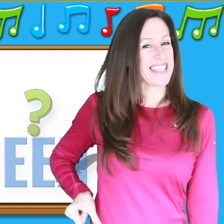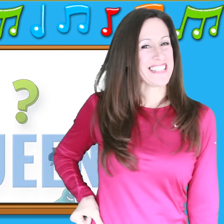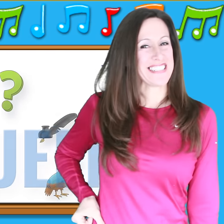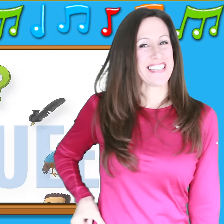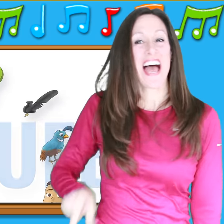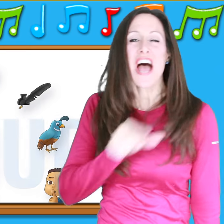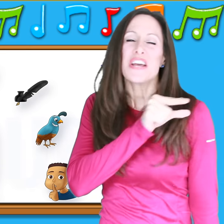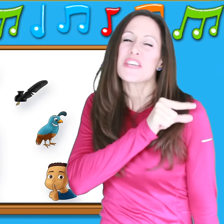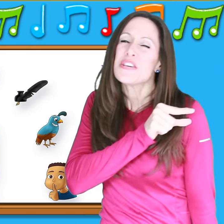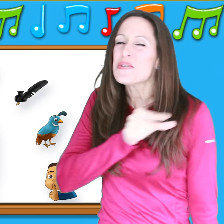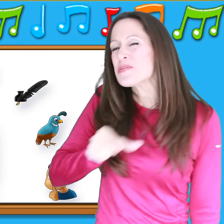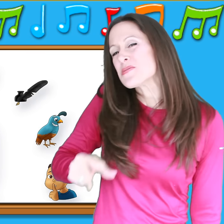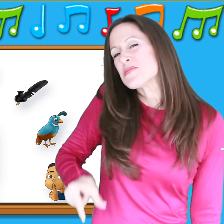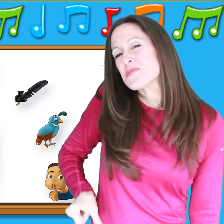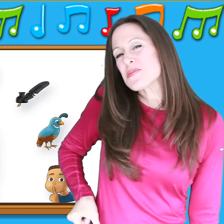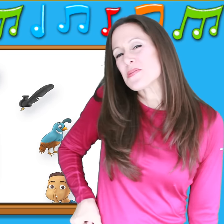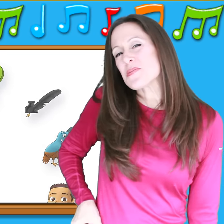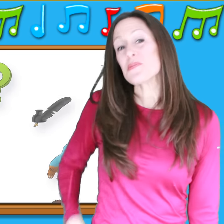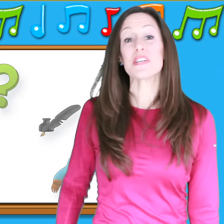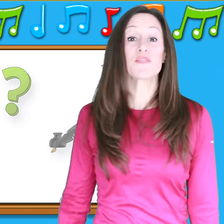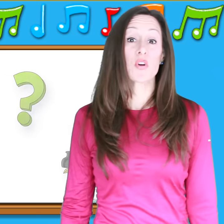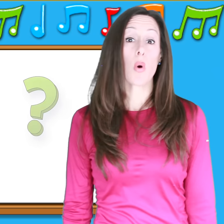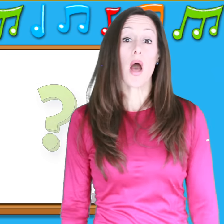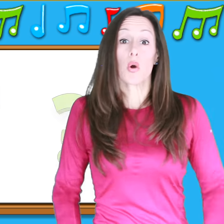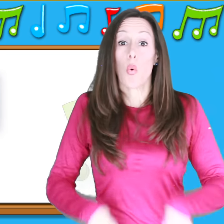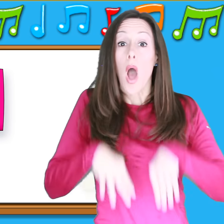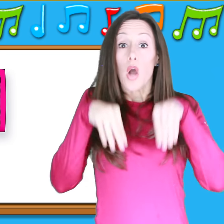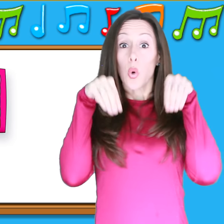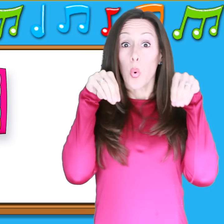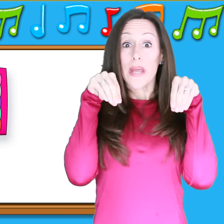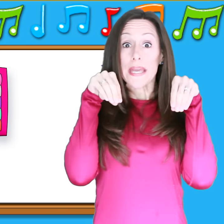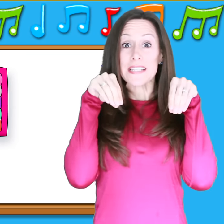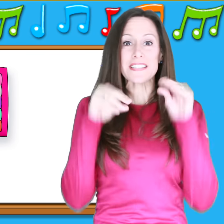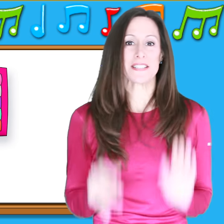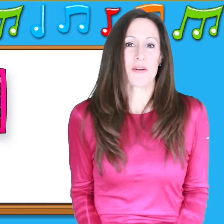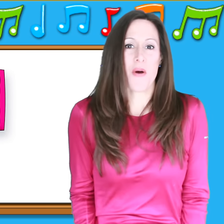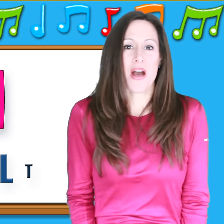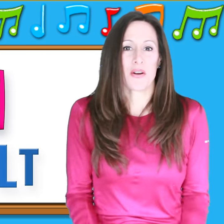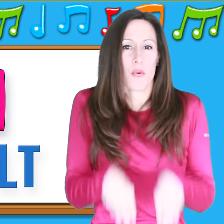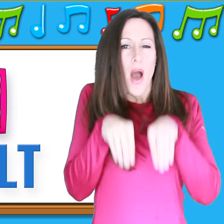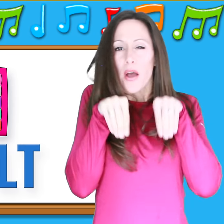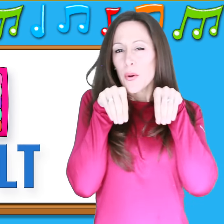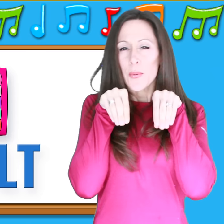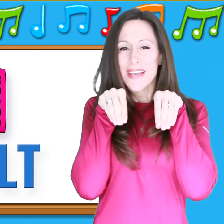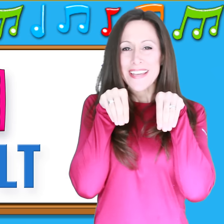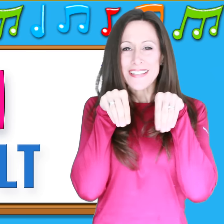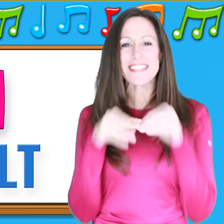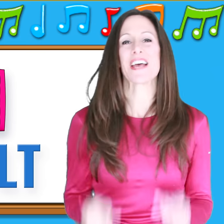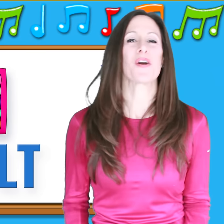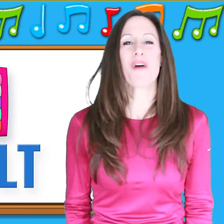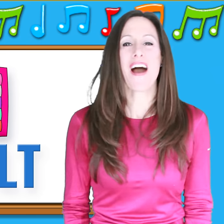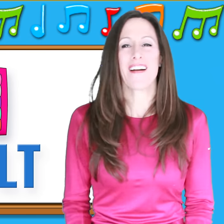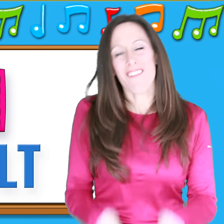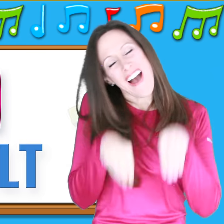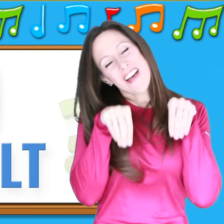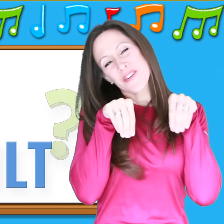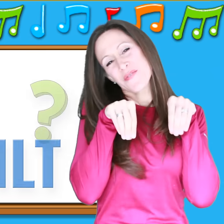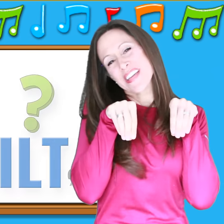queen. Q is for qua, qua, quilt, qua, qua, quilt, qua, qua,